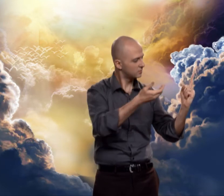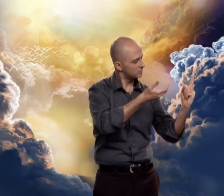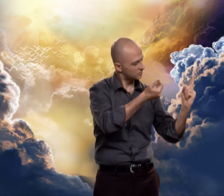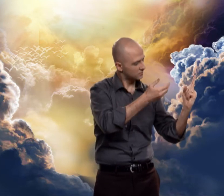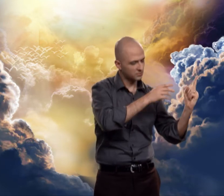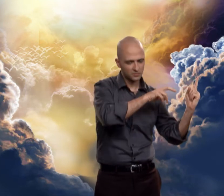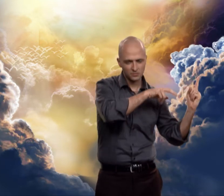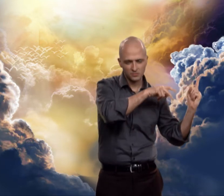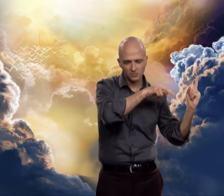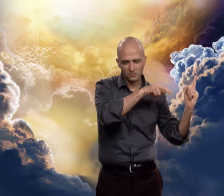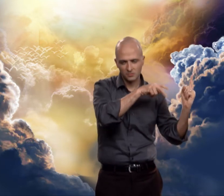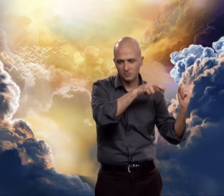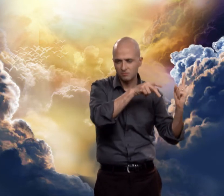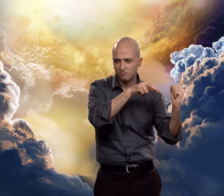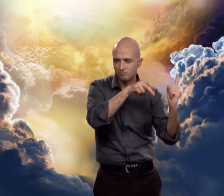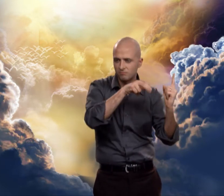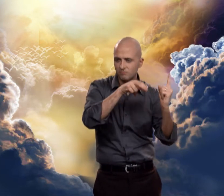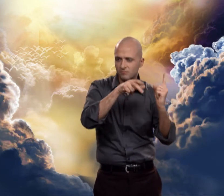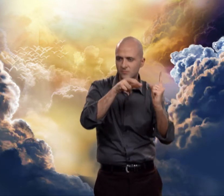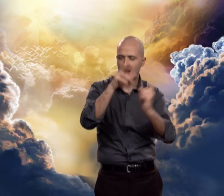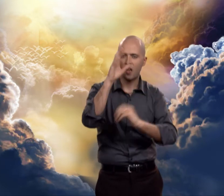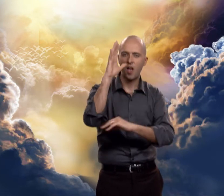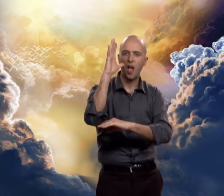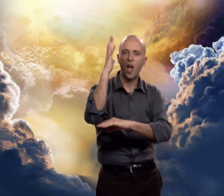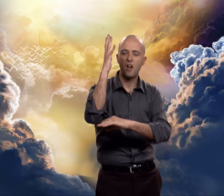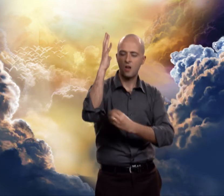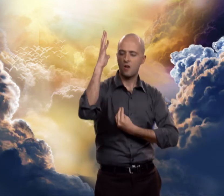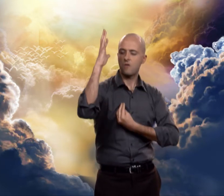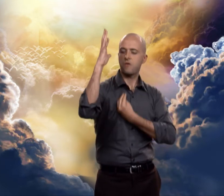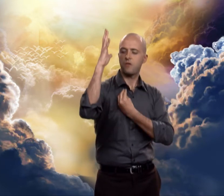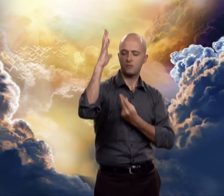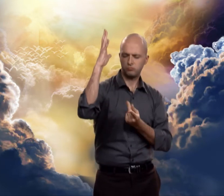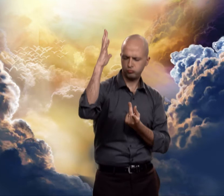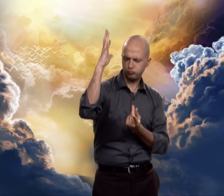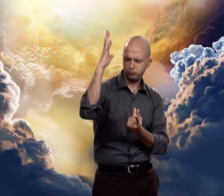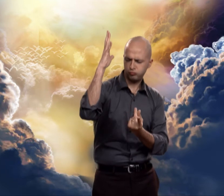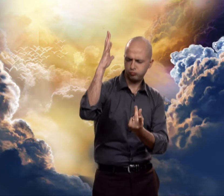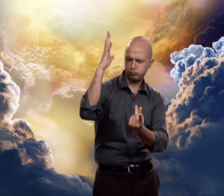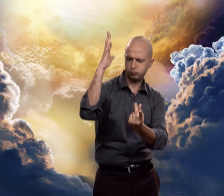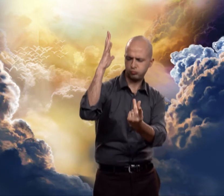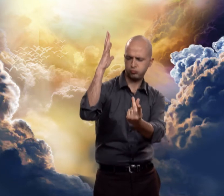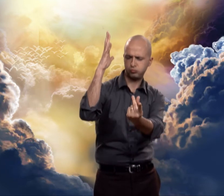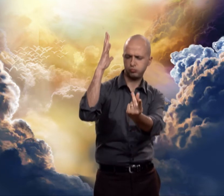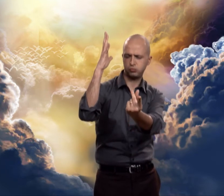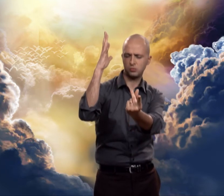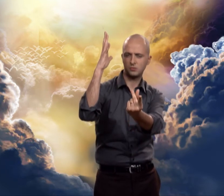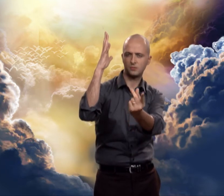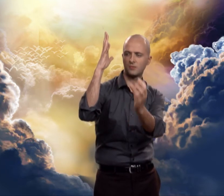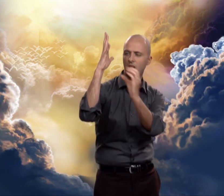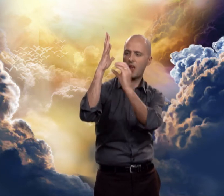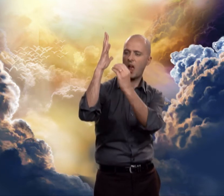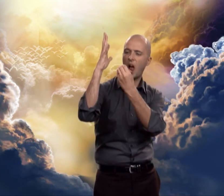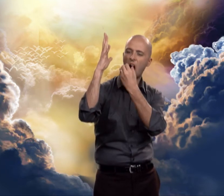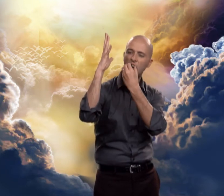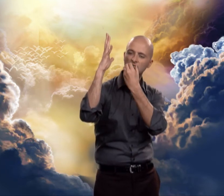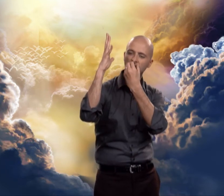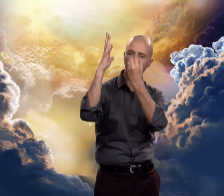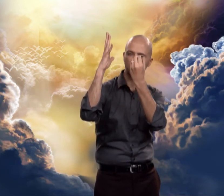finais de Deus. Eles lavaram as suas vestes e as alvejaram no sangue do Cordeiro. Mentira nenhuma